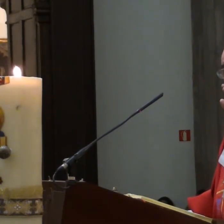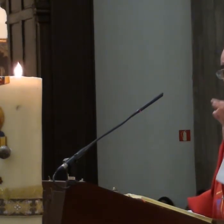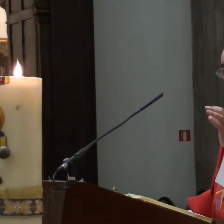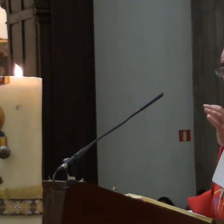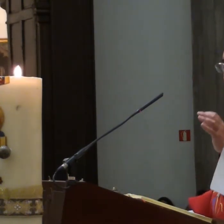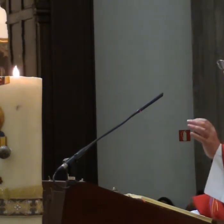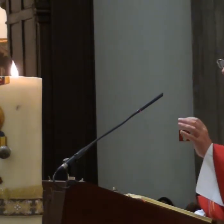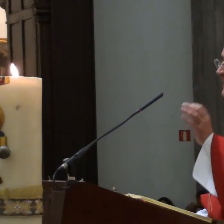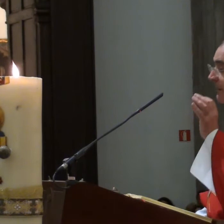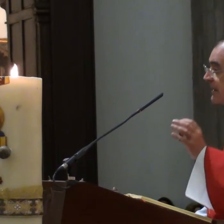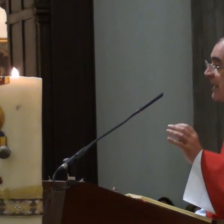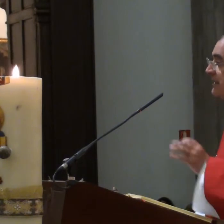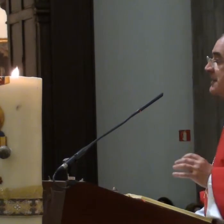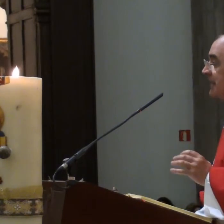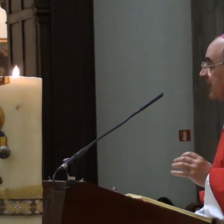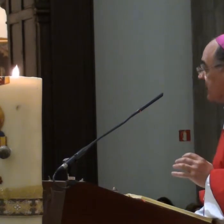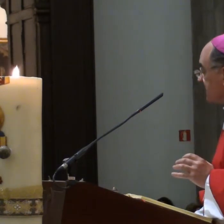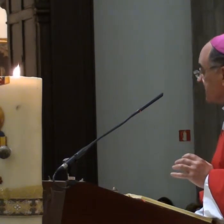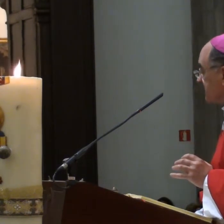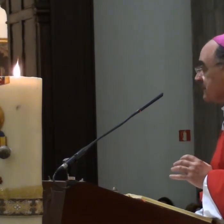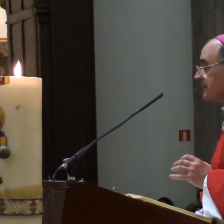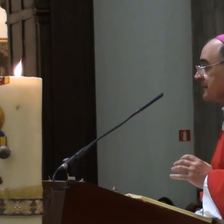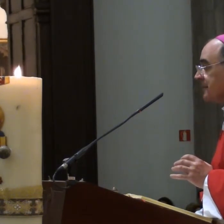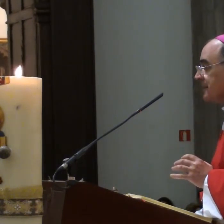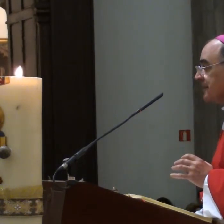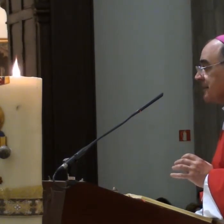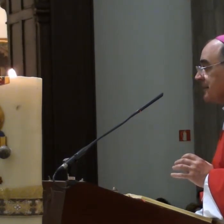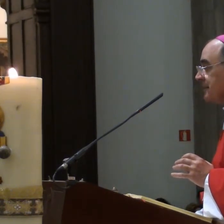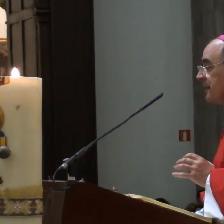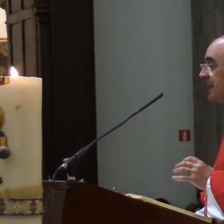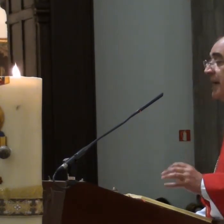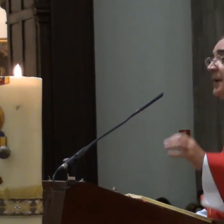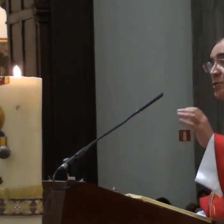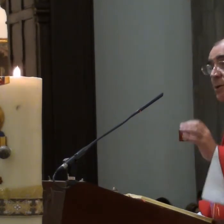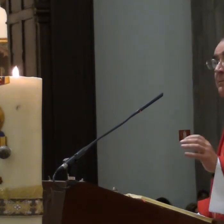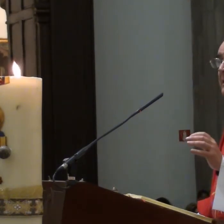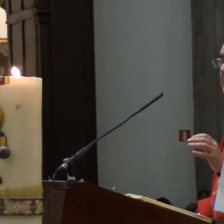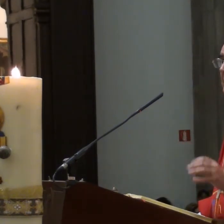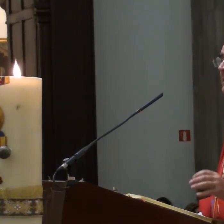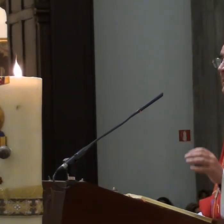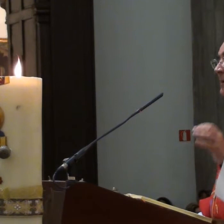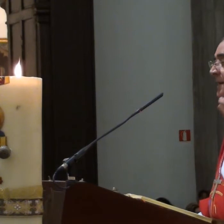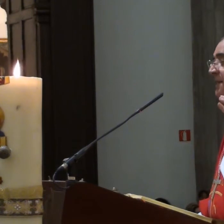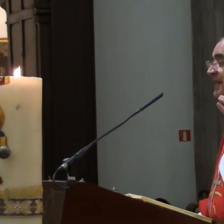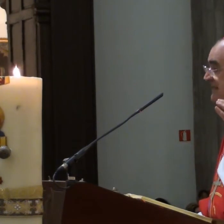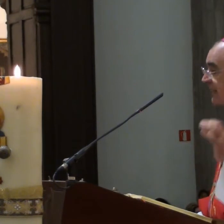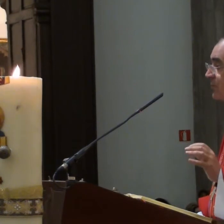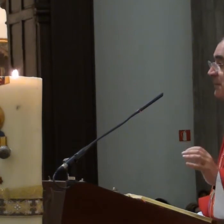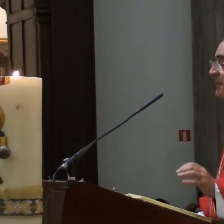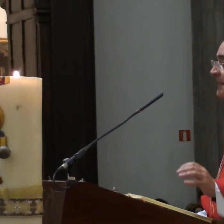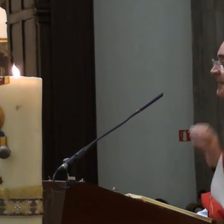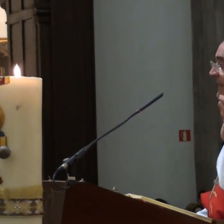y hay una frase con la que termina esa catequesis dice y los hombres